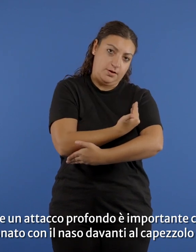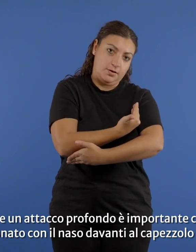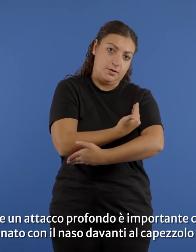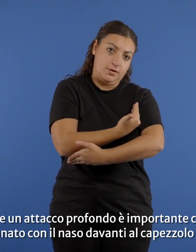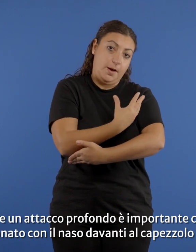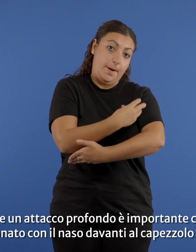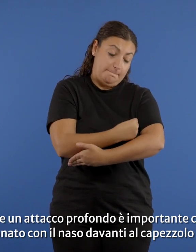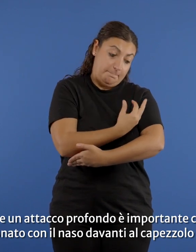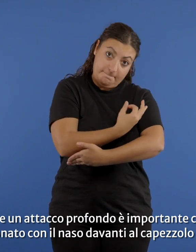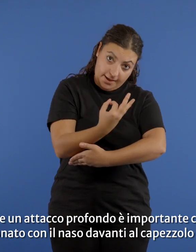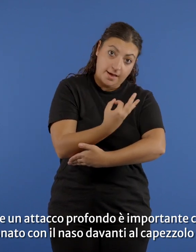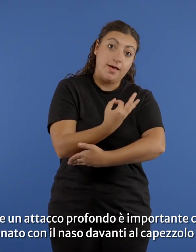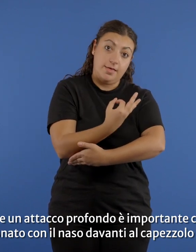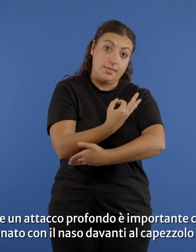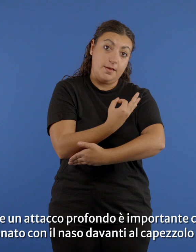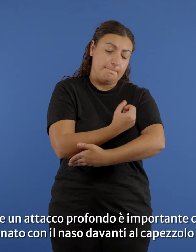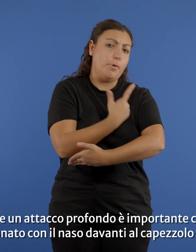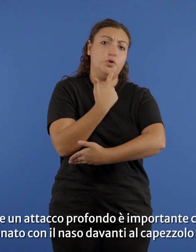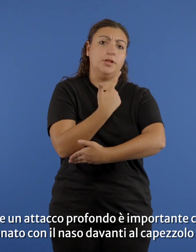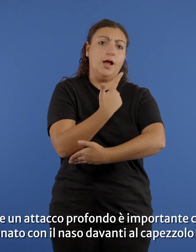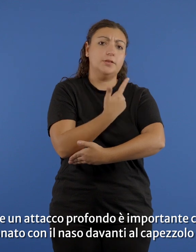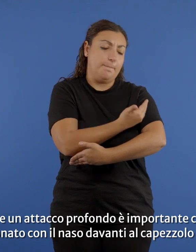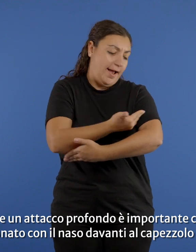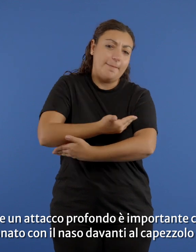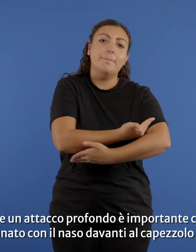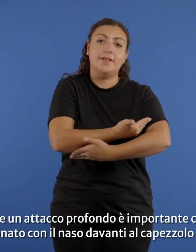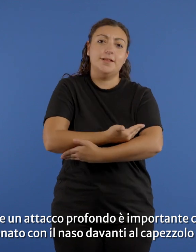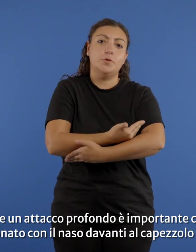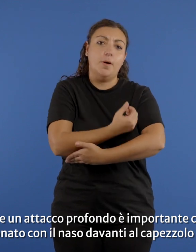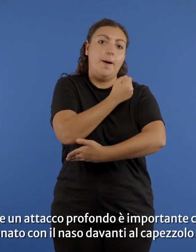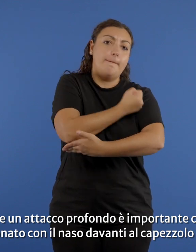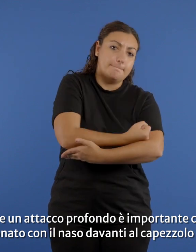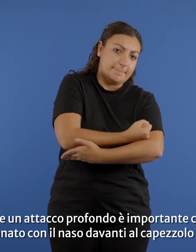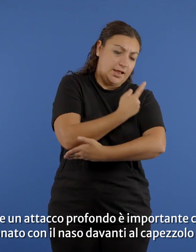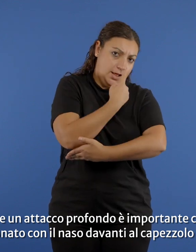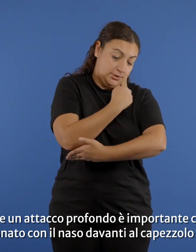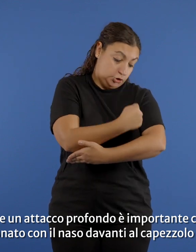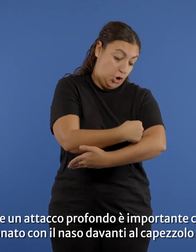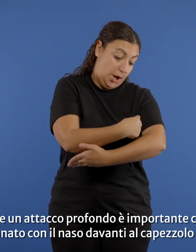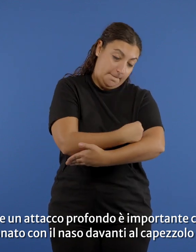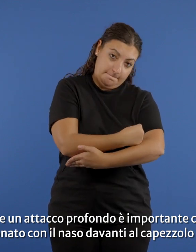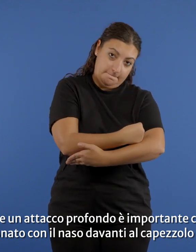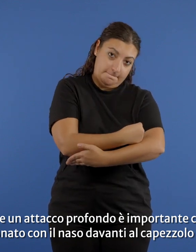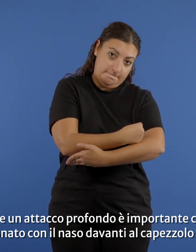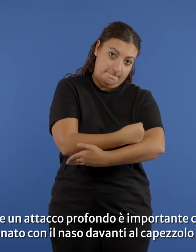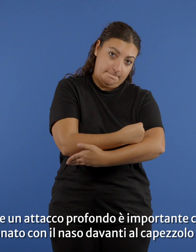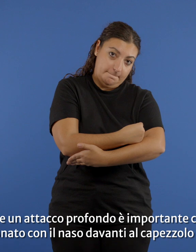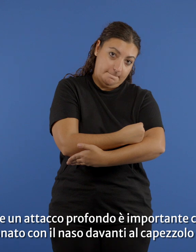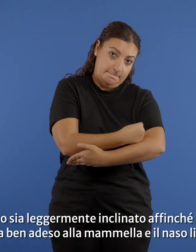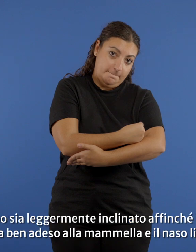importante che il bambino sia posizionato con il naso davanti al capezzolo della mamma il